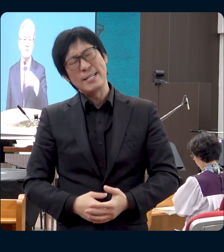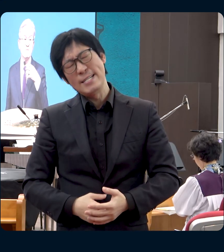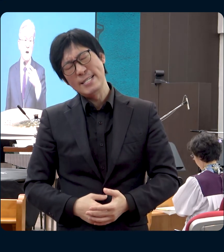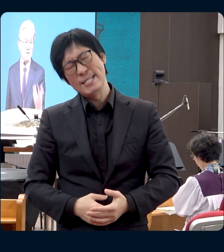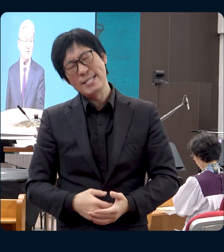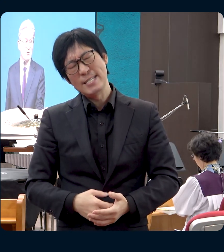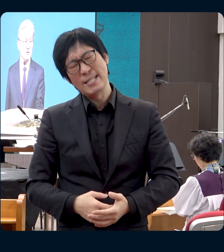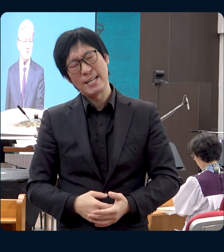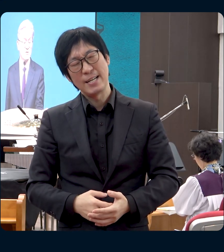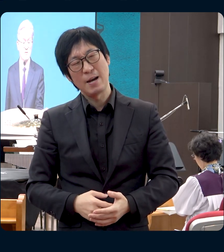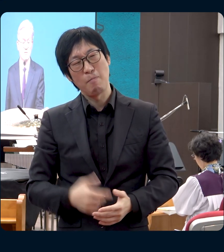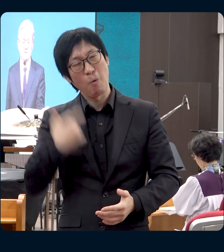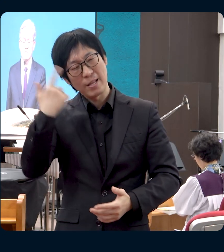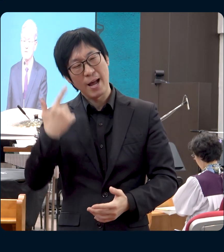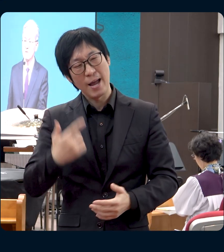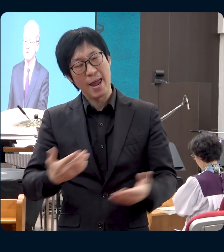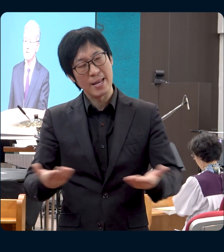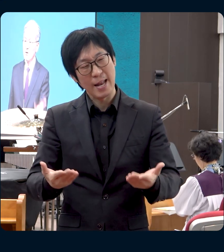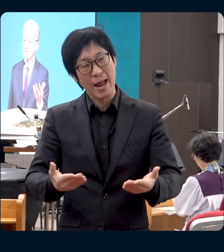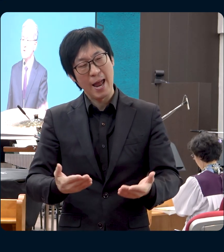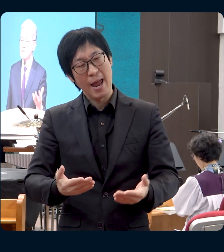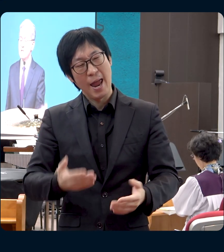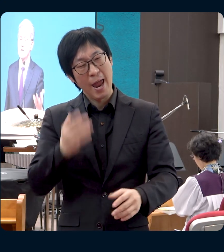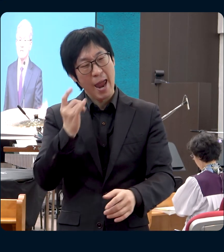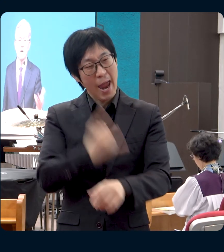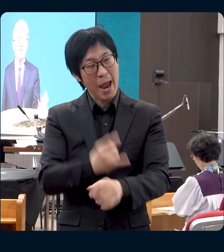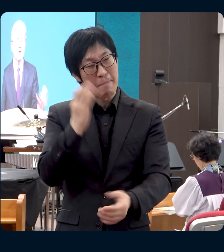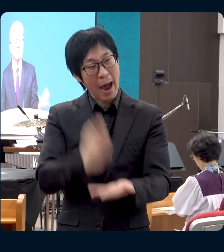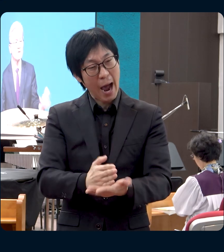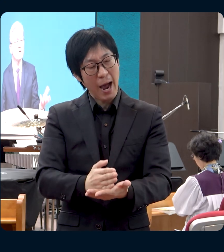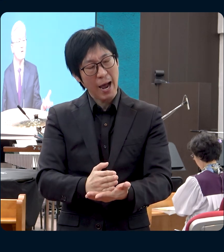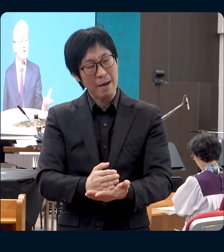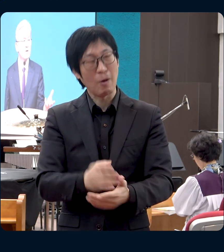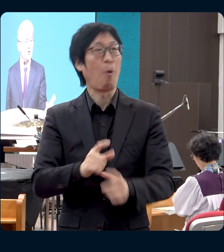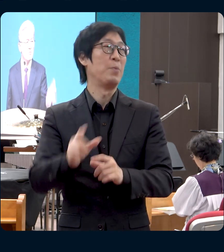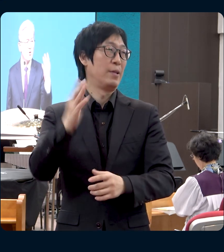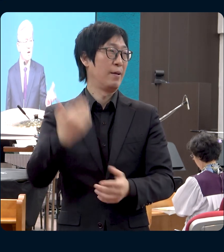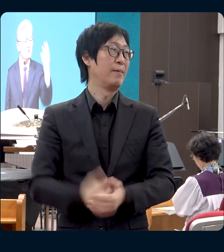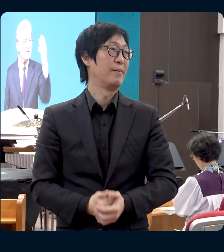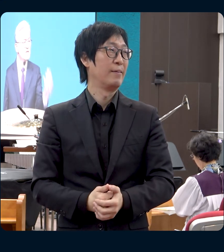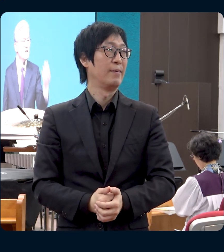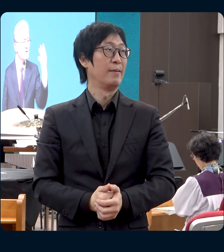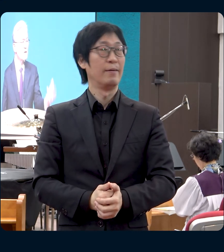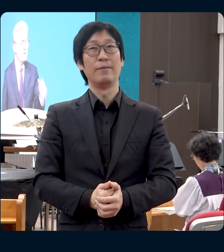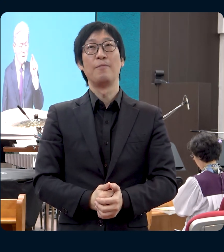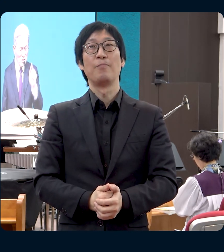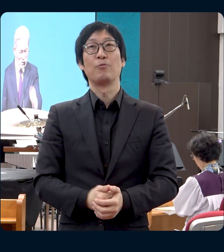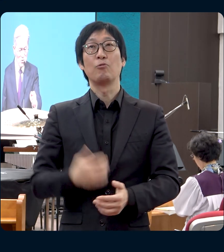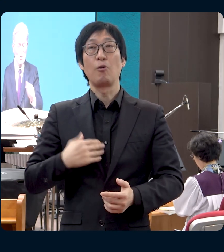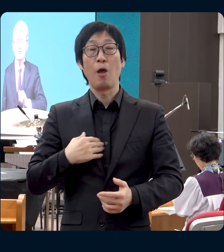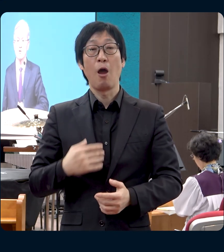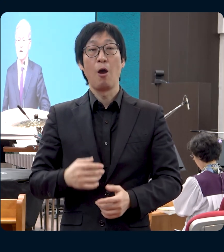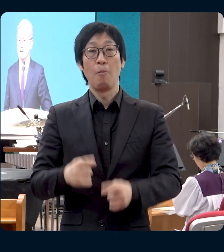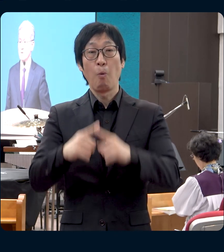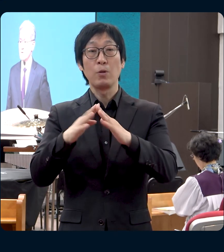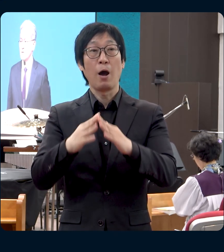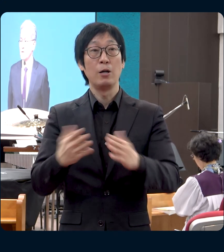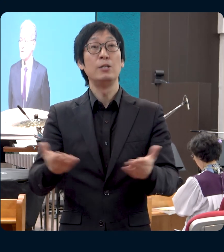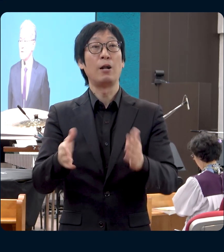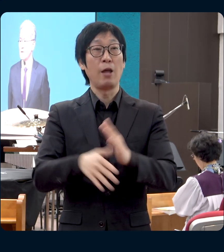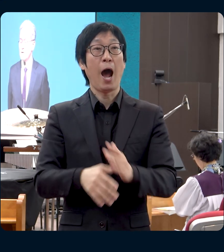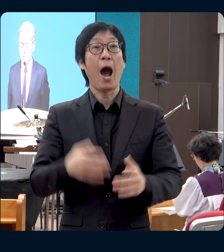그렇게 힘이 빠지는 것들이거든요. 어떤 면에서 지금까지 제가 목회하면서 저의 목회 위기가 있었다면 바로 이런 경우였다 하는